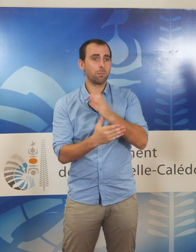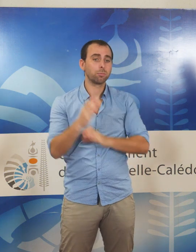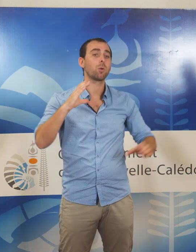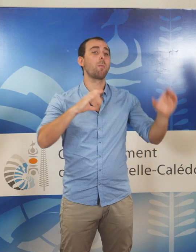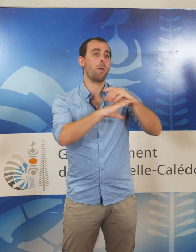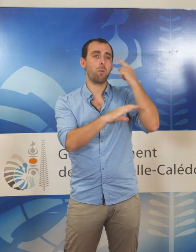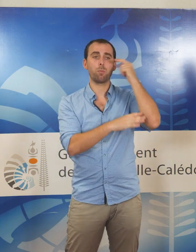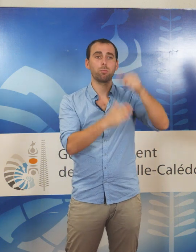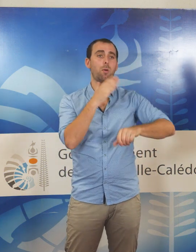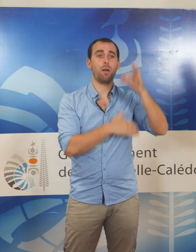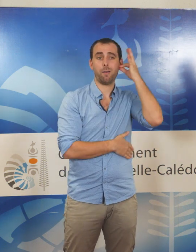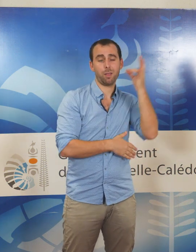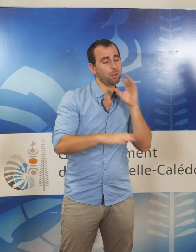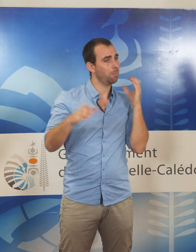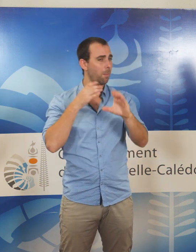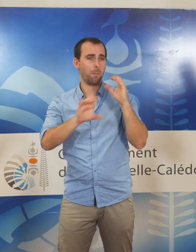versés extrêmement rapidement.